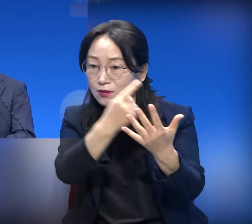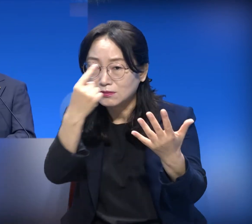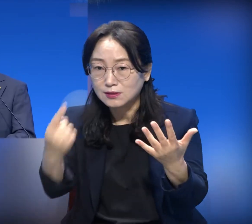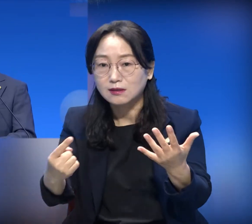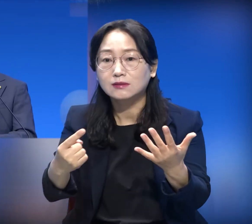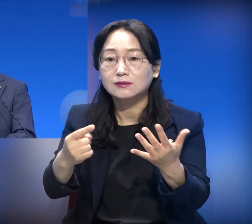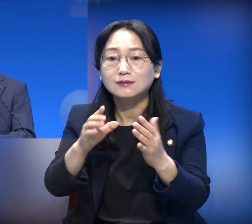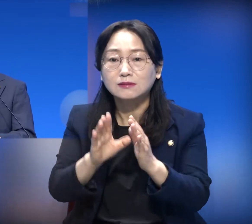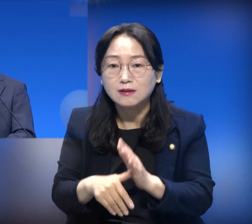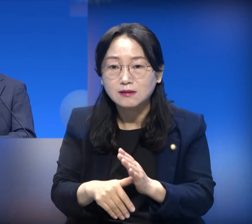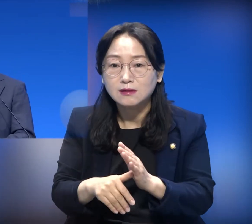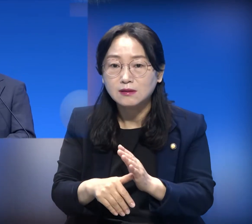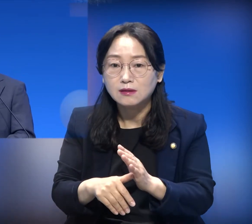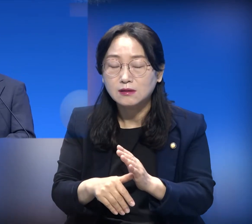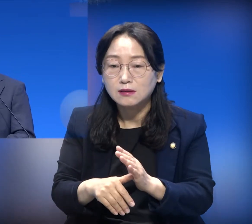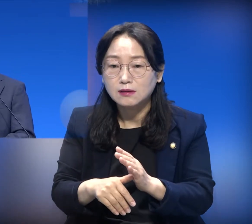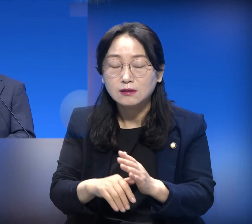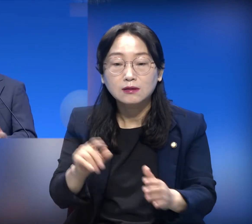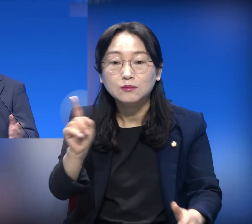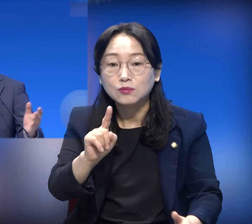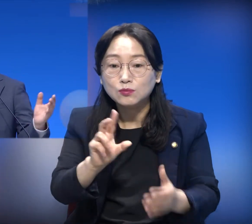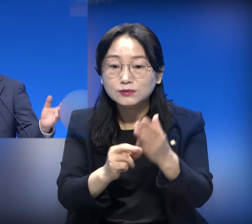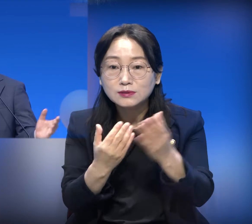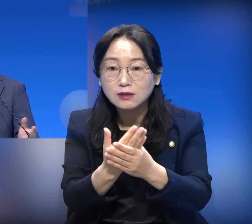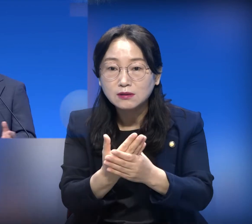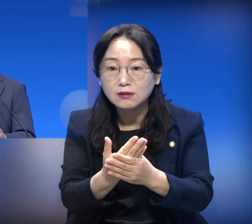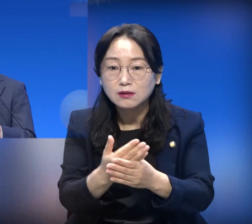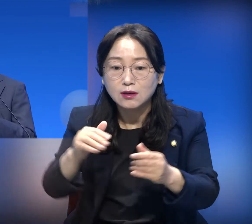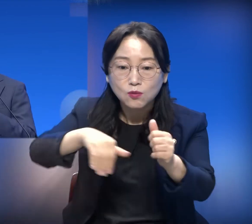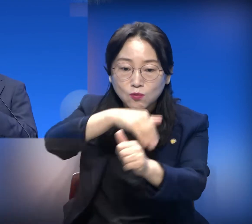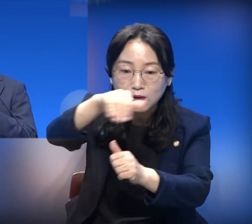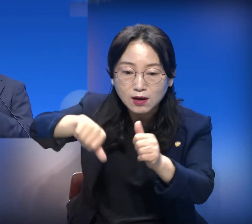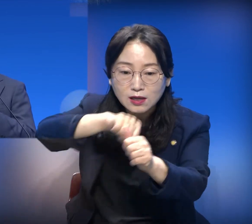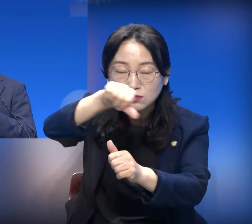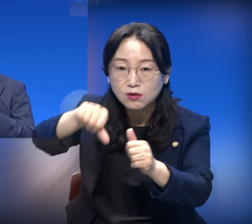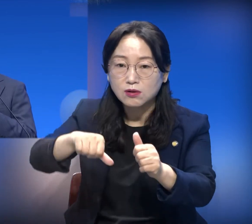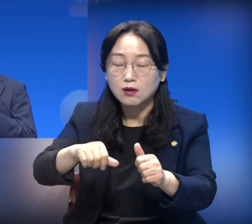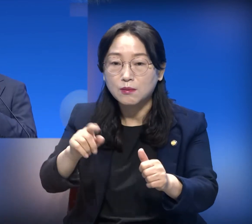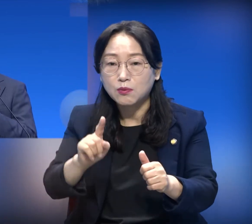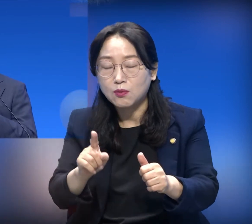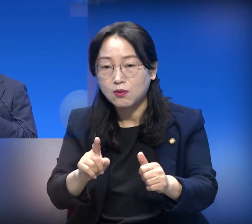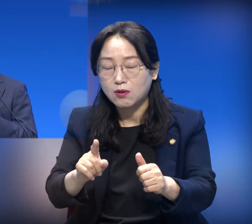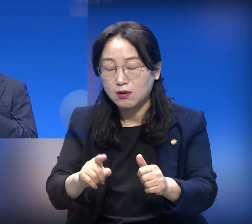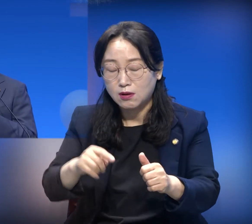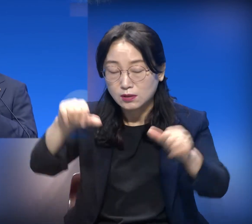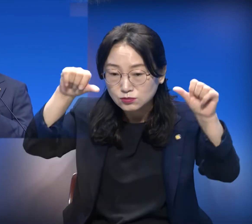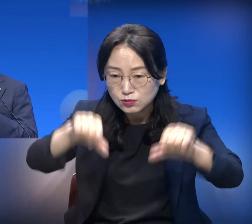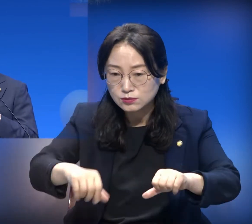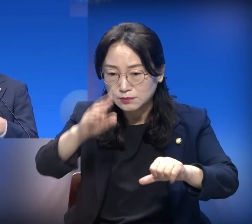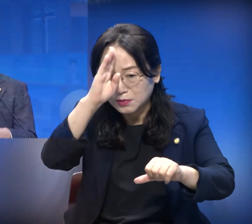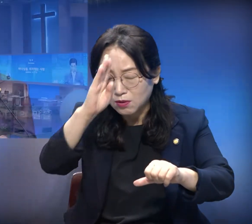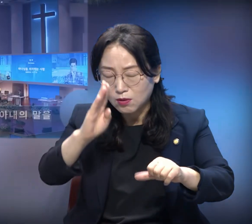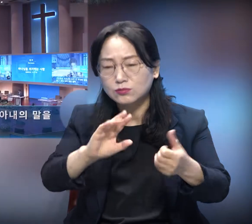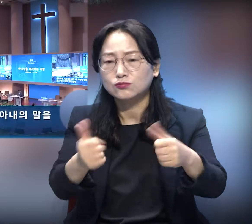때에 그에게 다가온 것은 환경의 저주와 육신의 질병과 사망이었습니다.